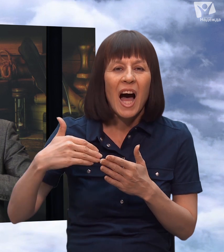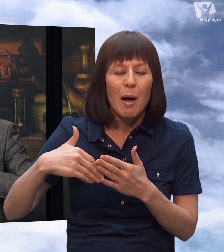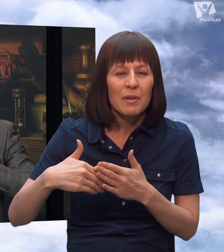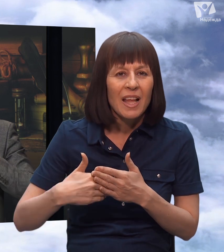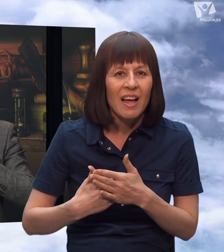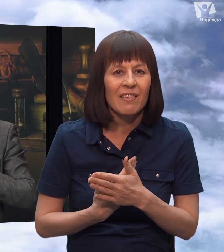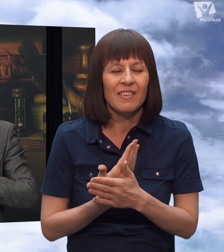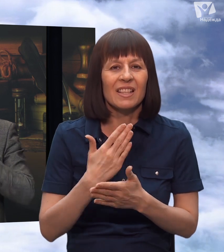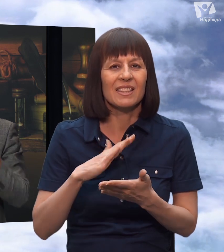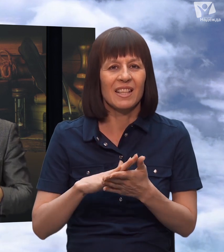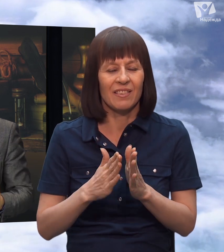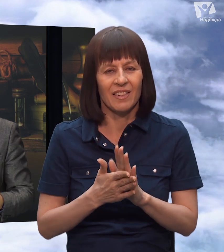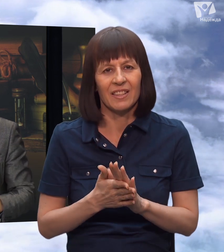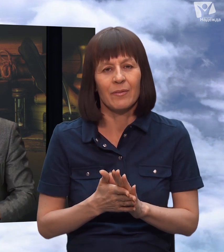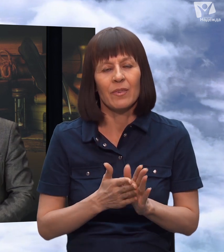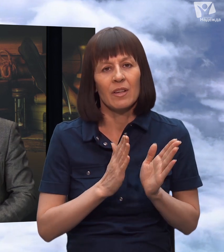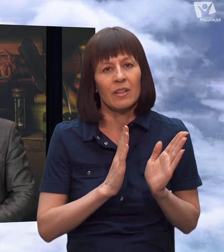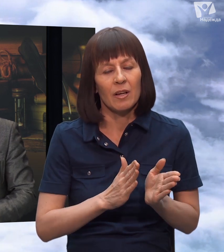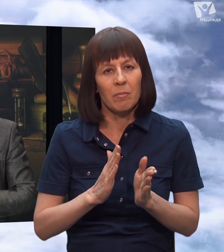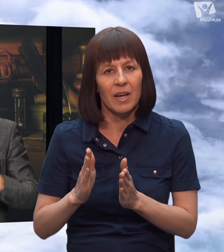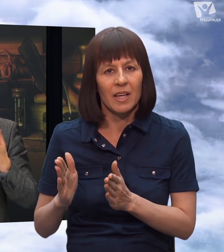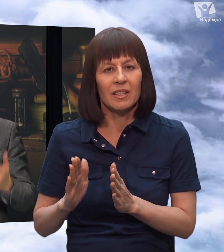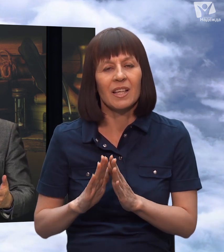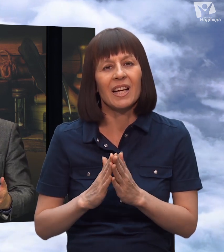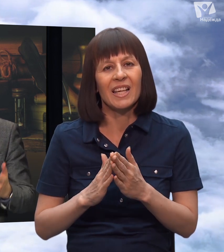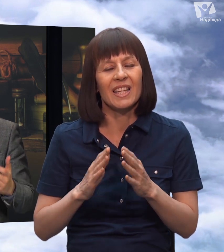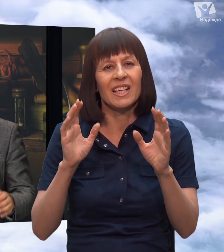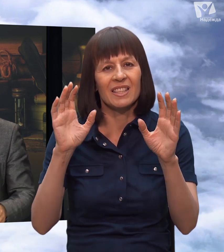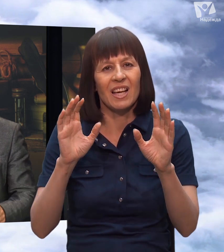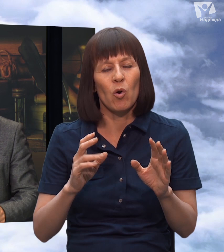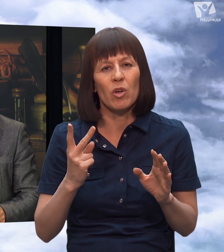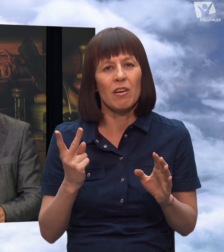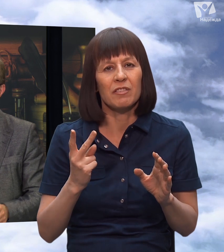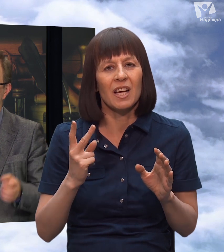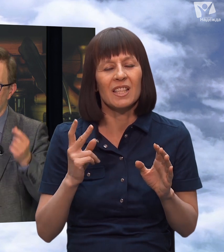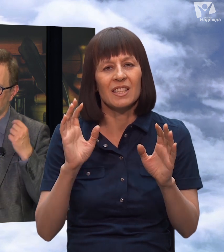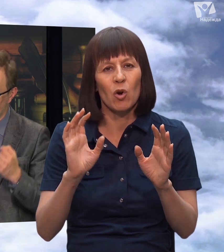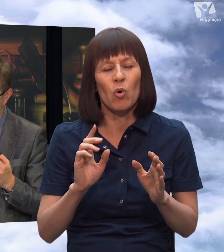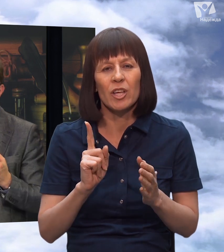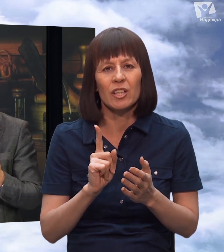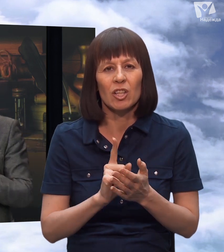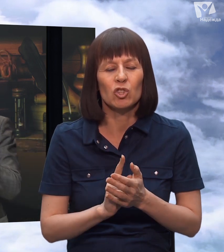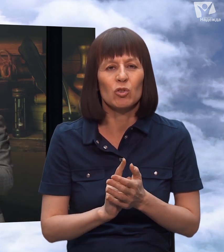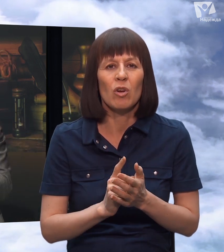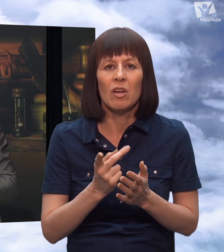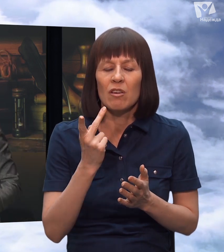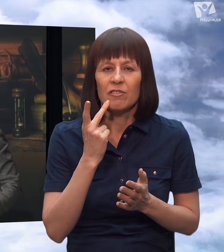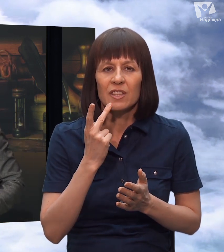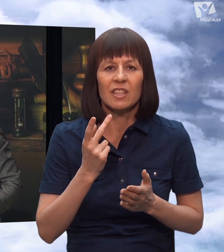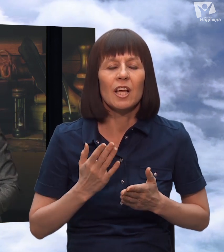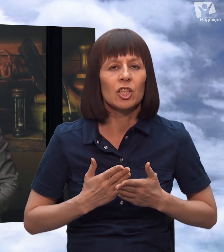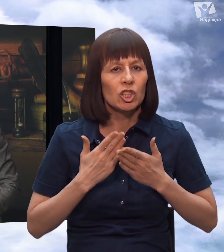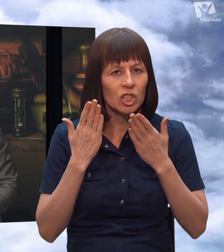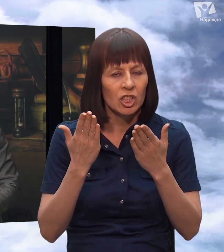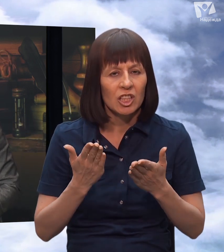книга законы должна считаться регулярно слух присутствии всего народа весь народ должен слышать это то что делает